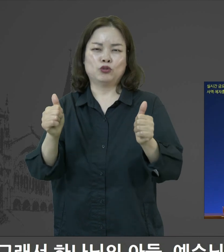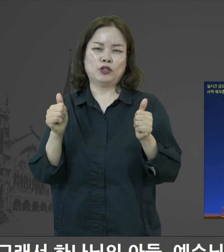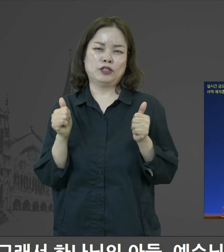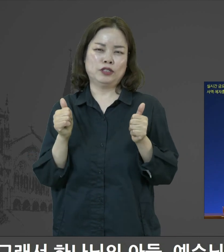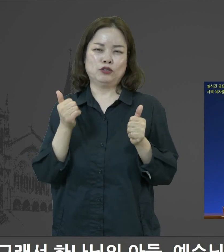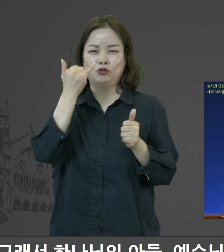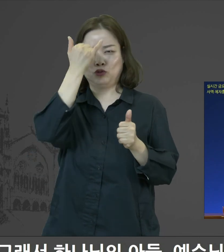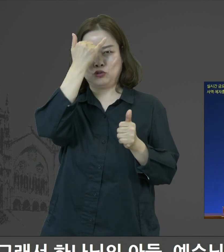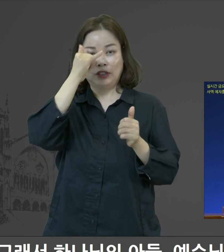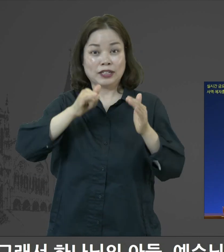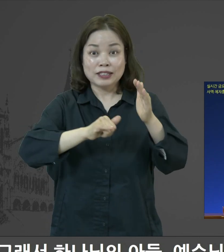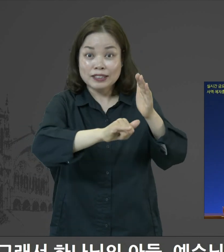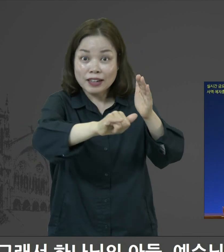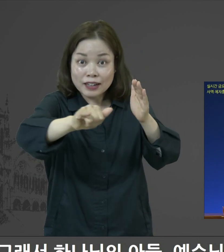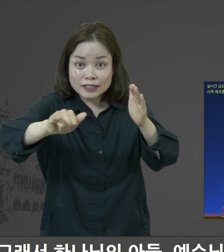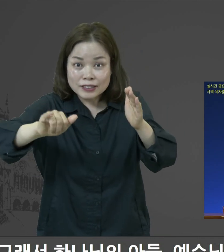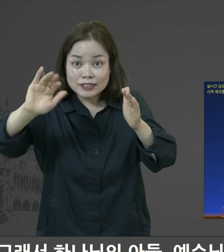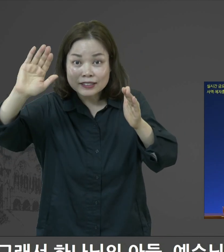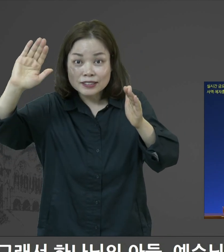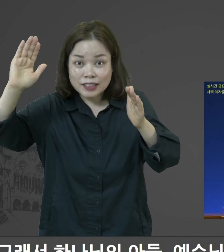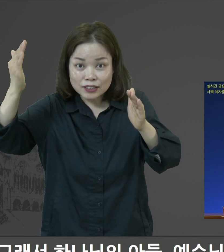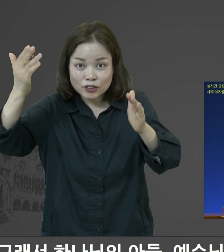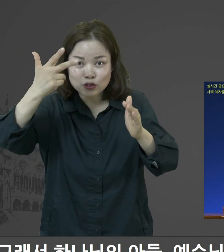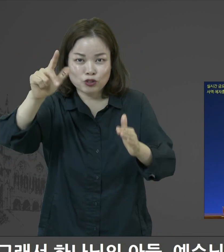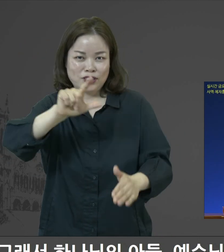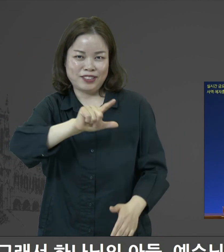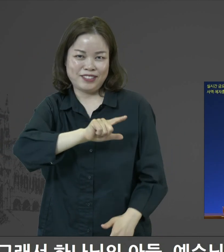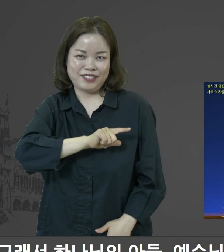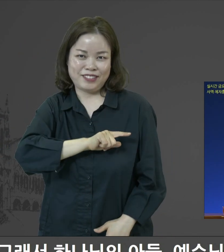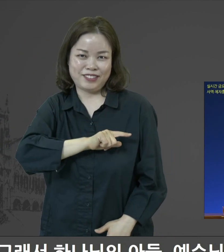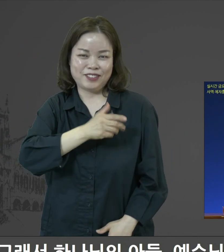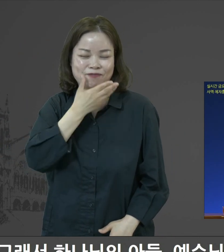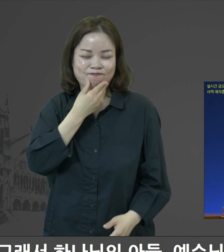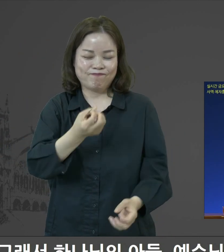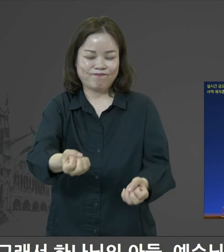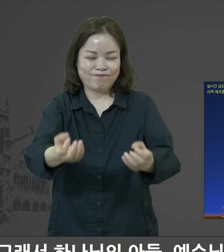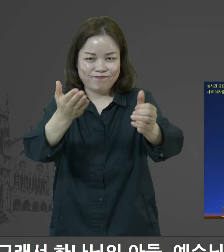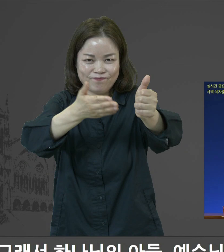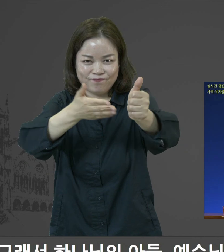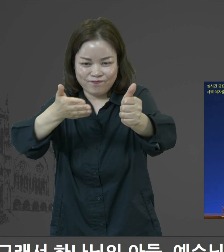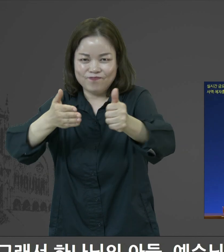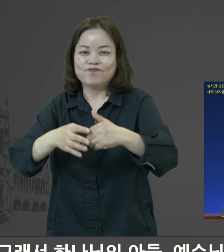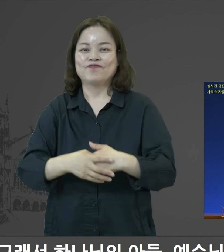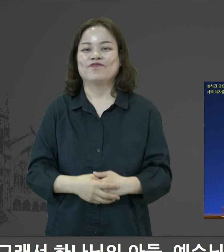수료하는 중년의 가족들 되시기를 주의 이름으로 축원합니다.